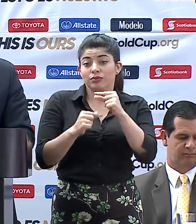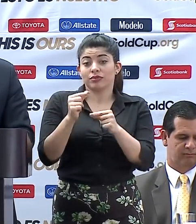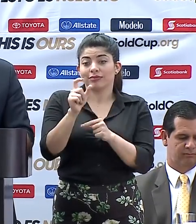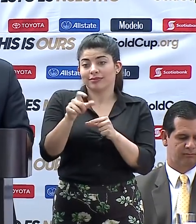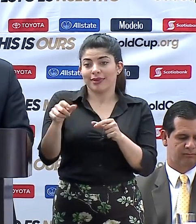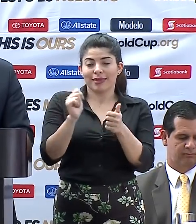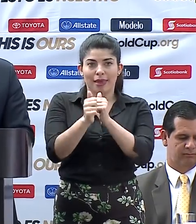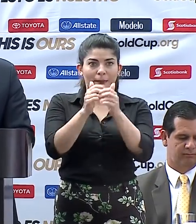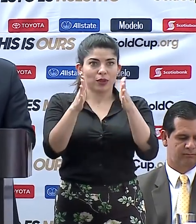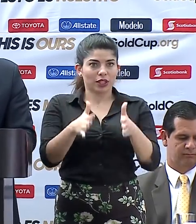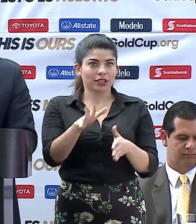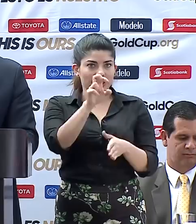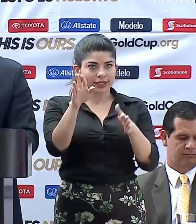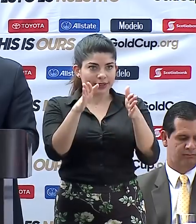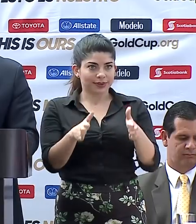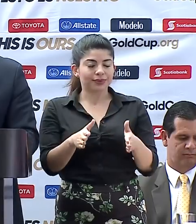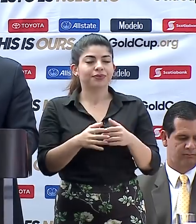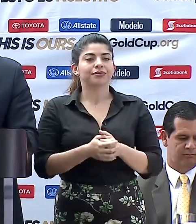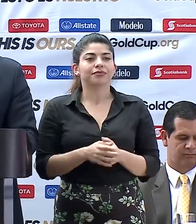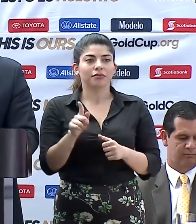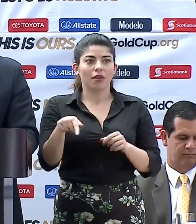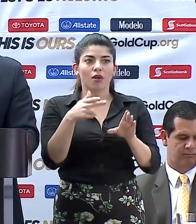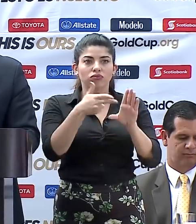deportistas costarricenses.